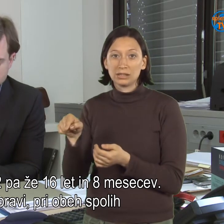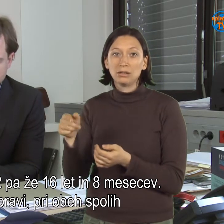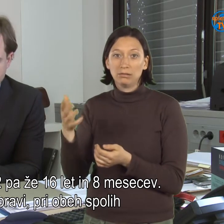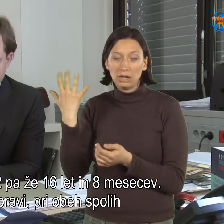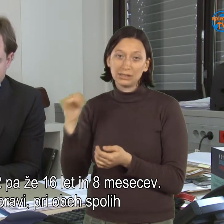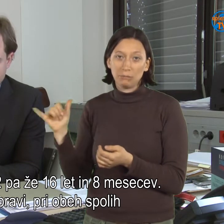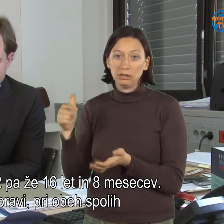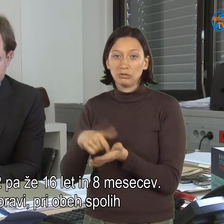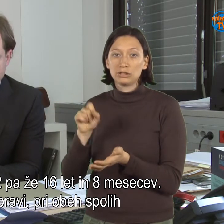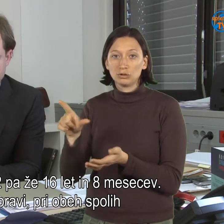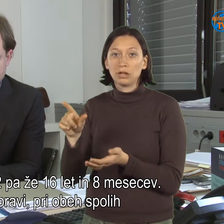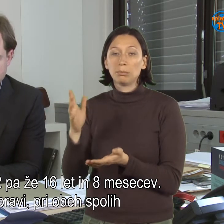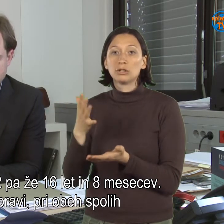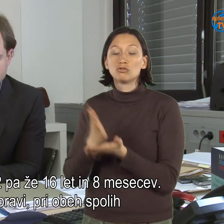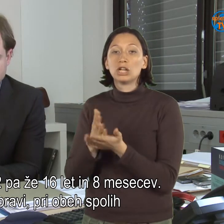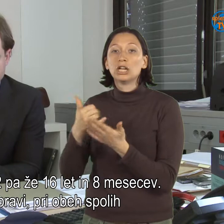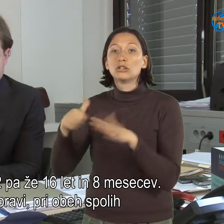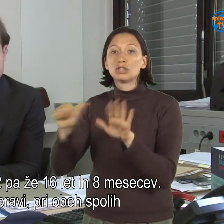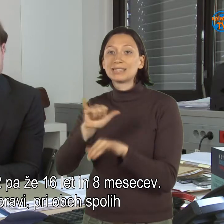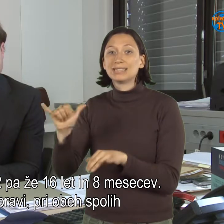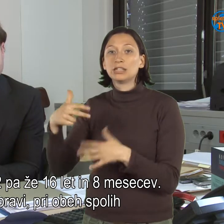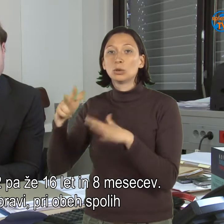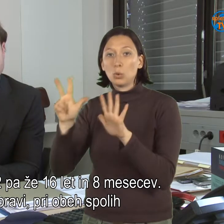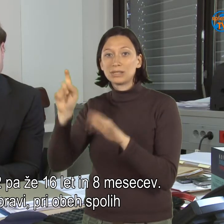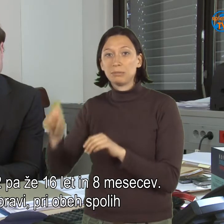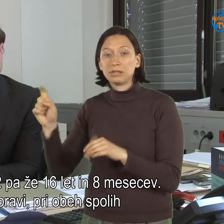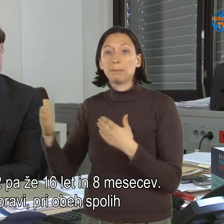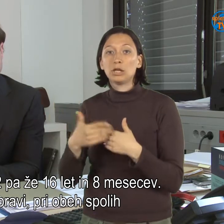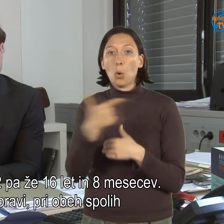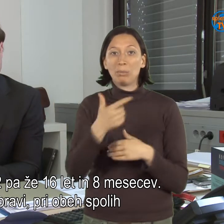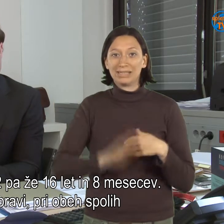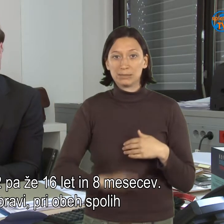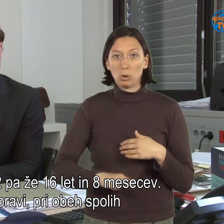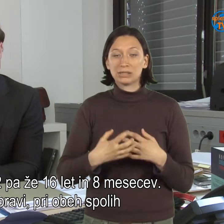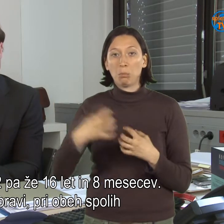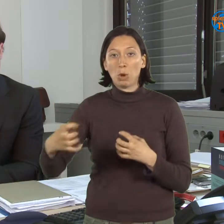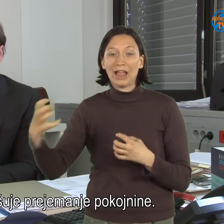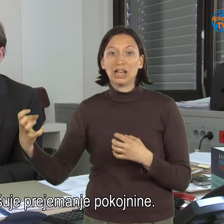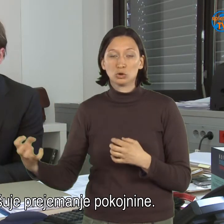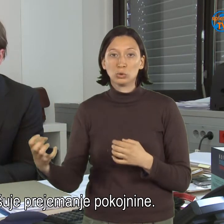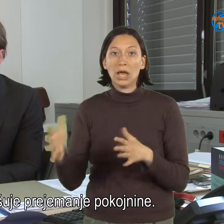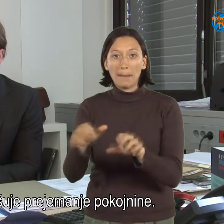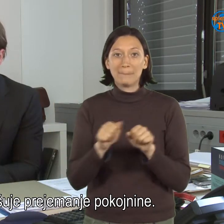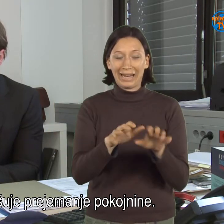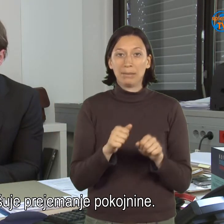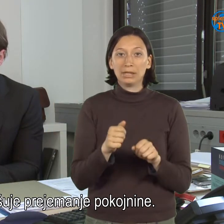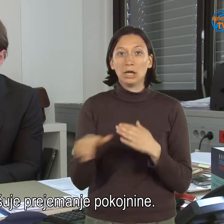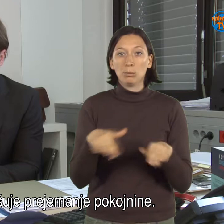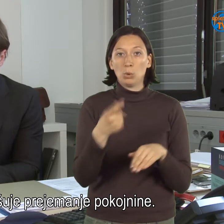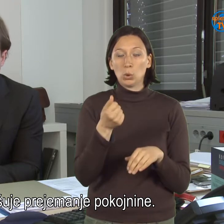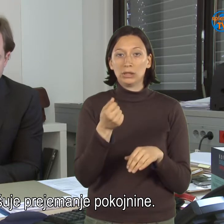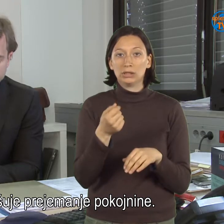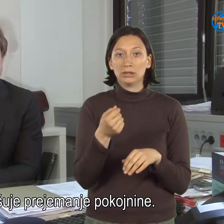oziroma v lanskem letu je to, pa že 16 let in 8 mesecev. Se pravi, pri obeh spolih se podaljšuje